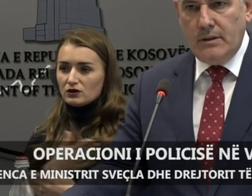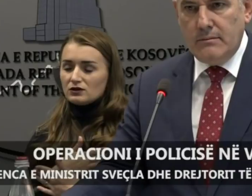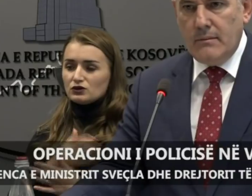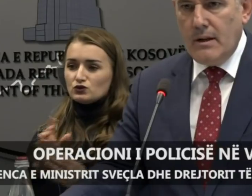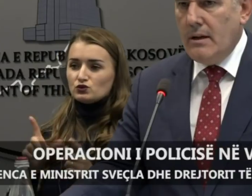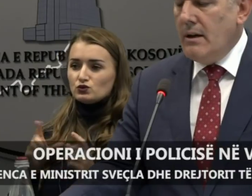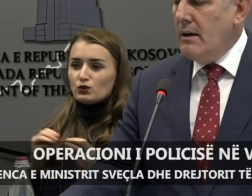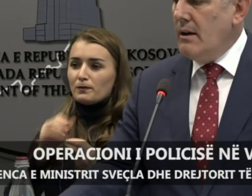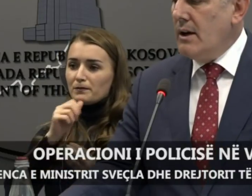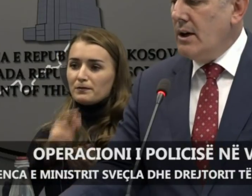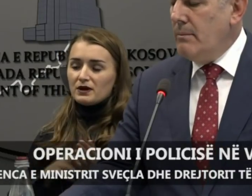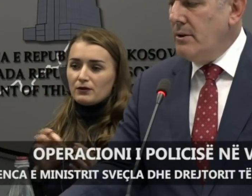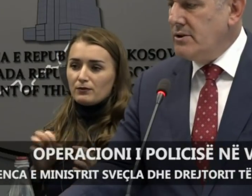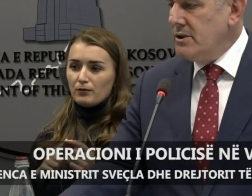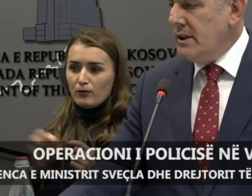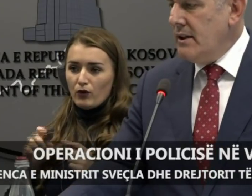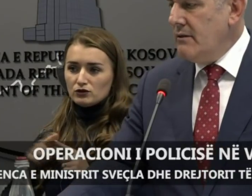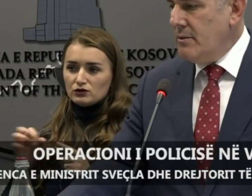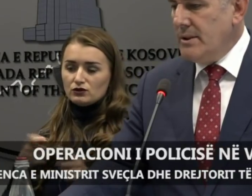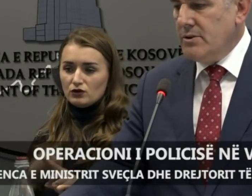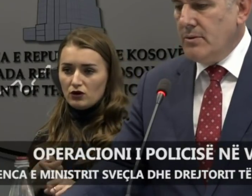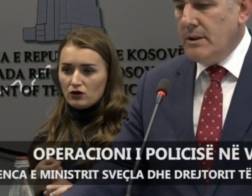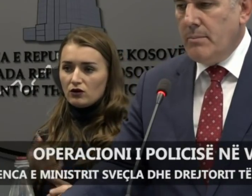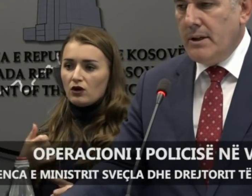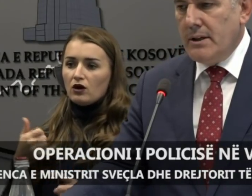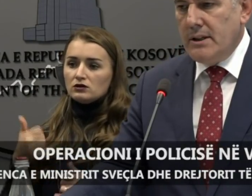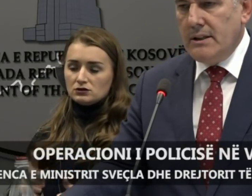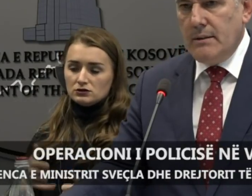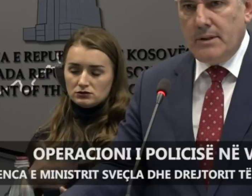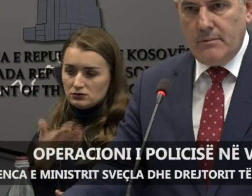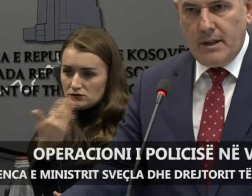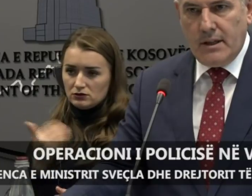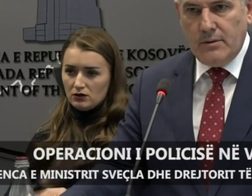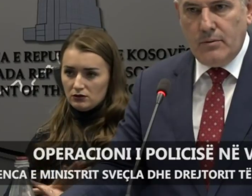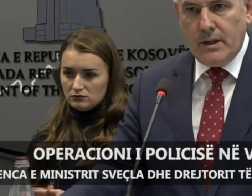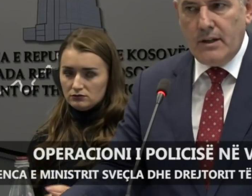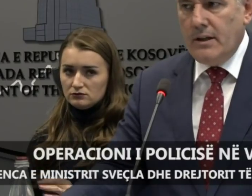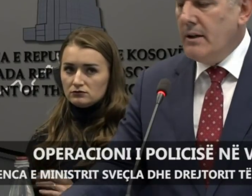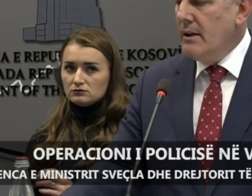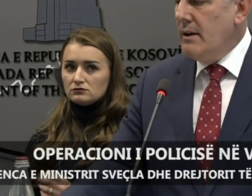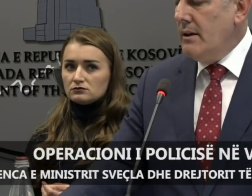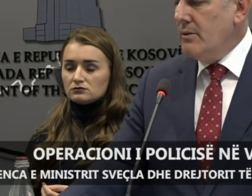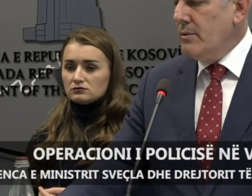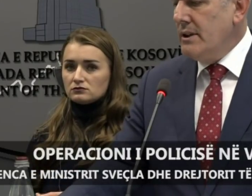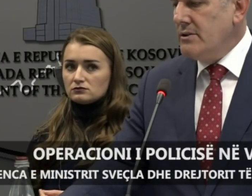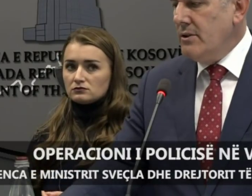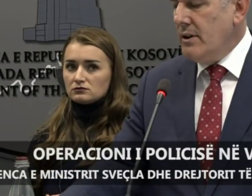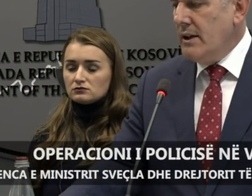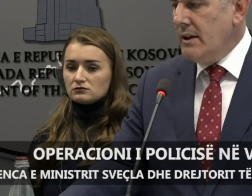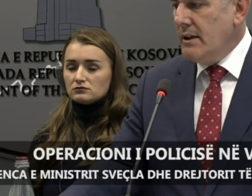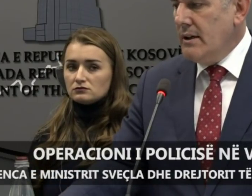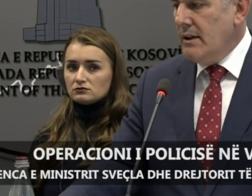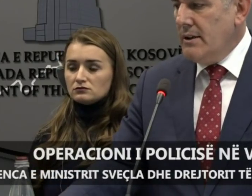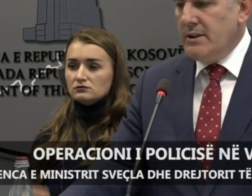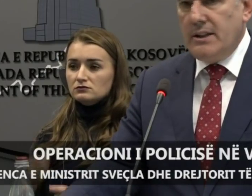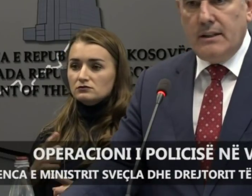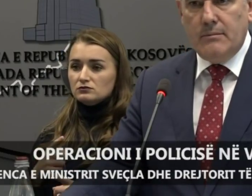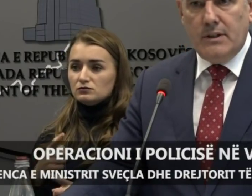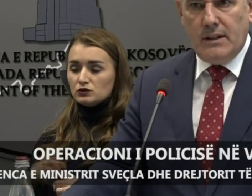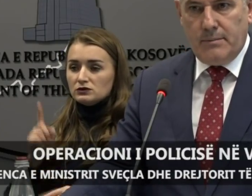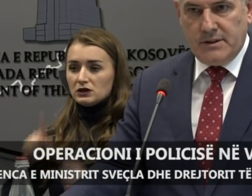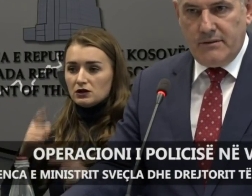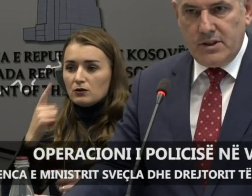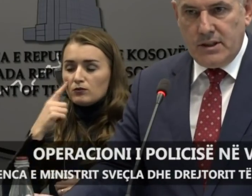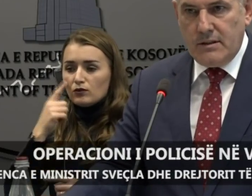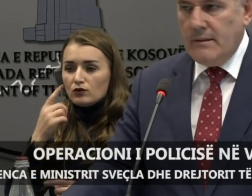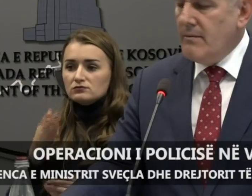është më. Ka pas edhe informacione për tentim për të barikaduar edhe rrugën nacionale në drejtim